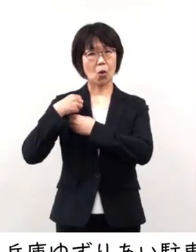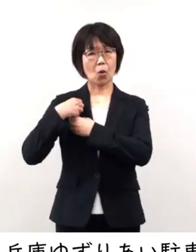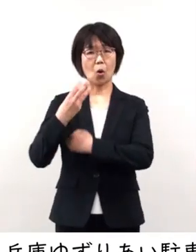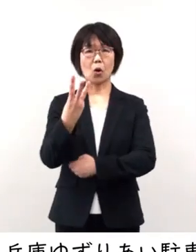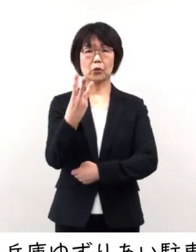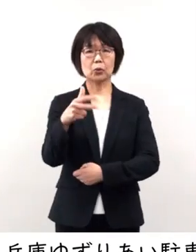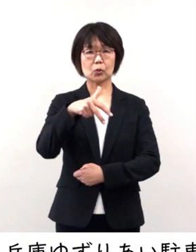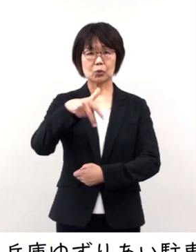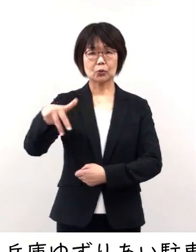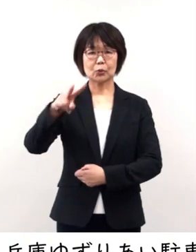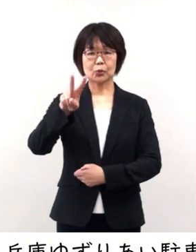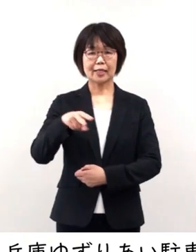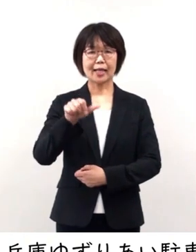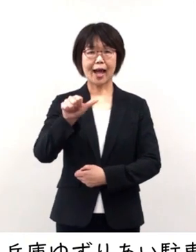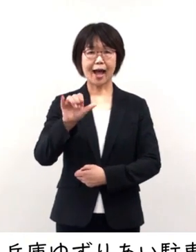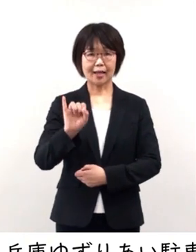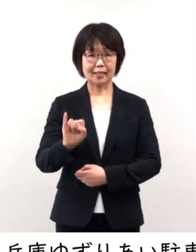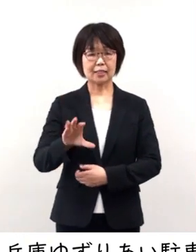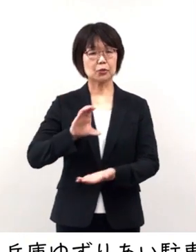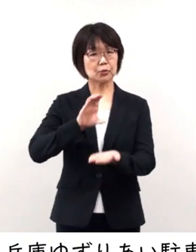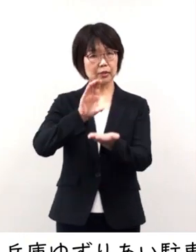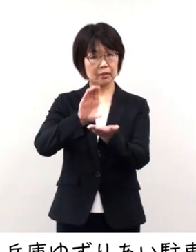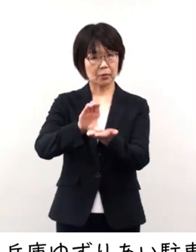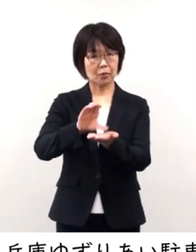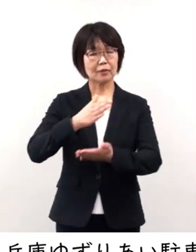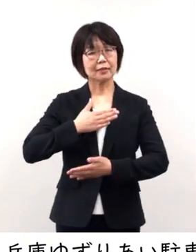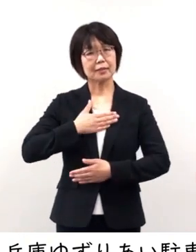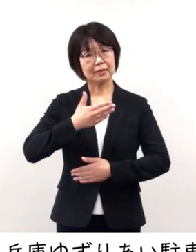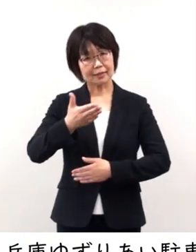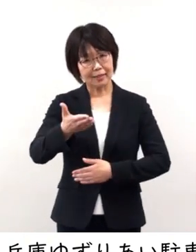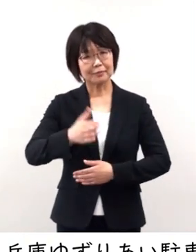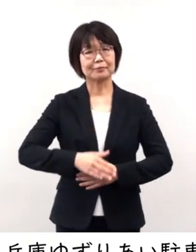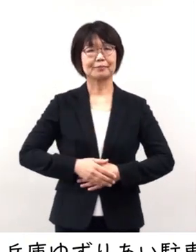兵庫ゆずり合い駐車場を知っていますか？